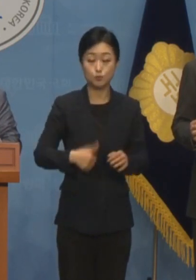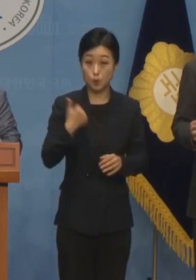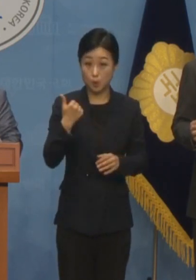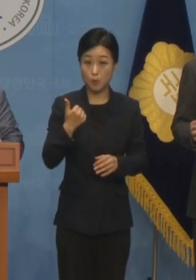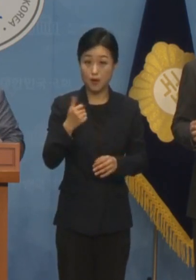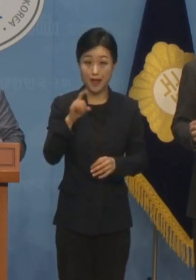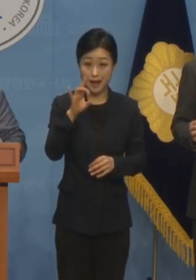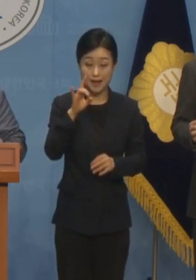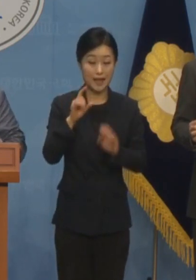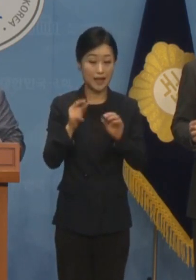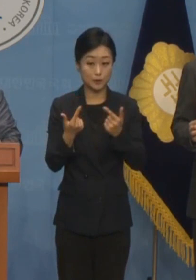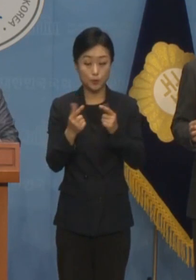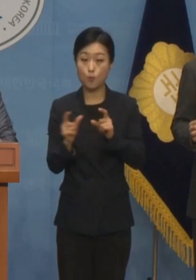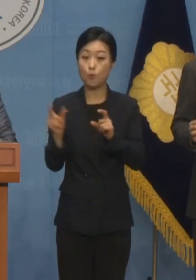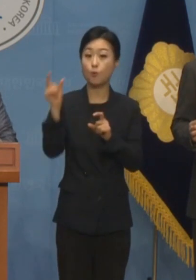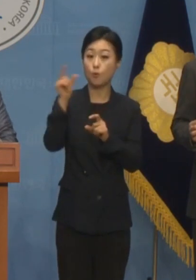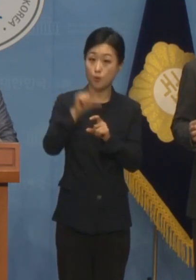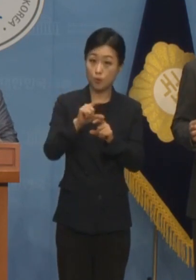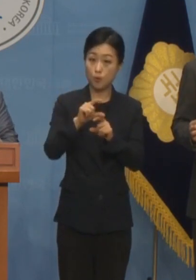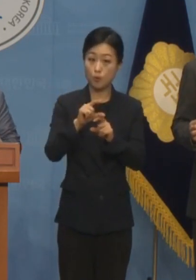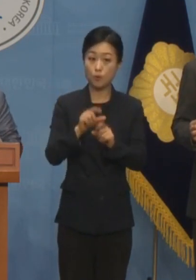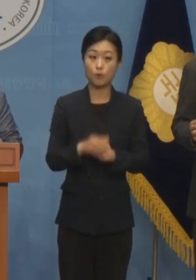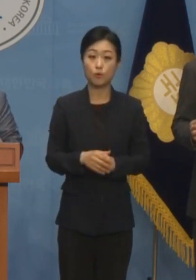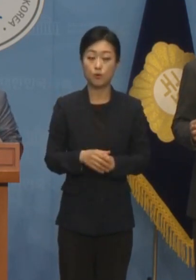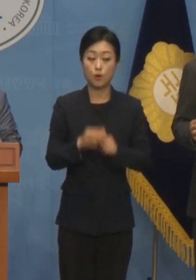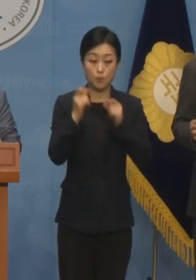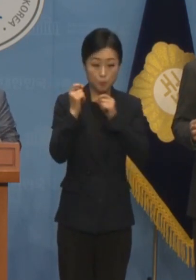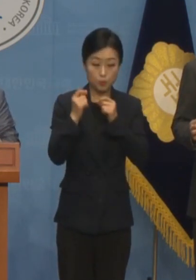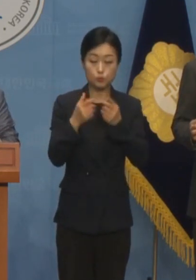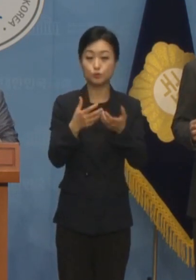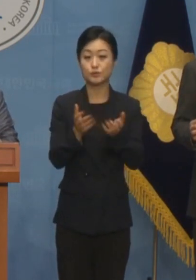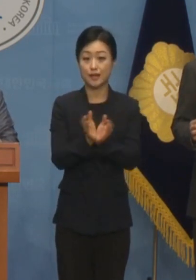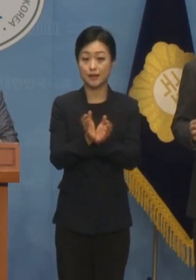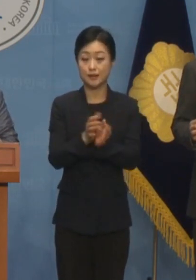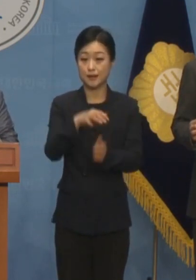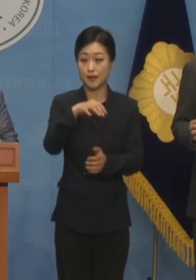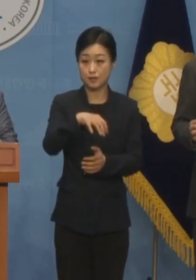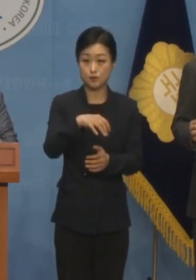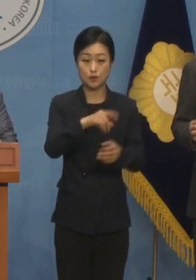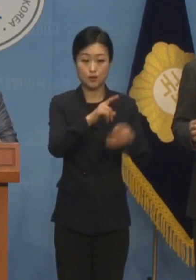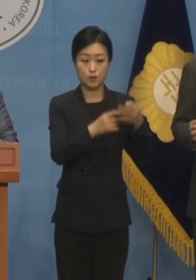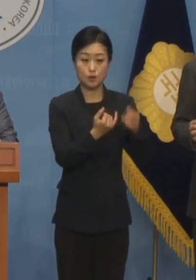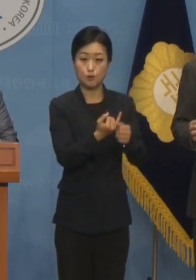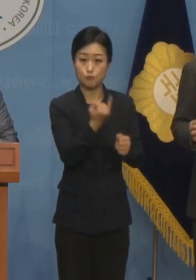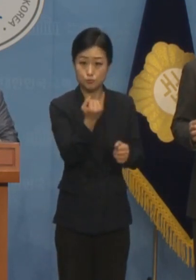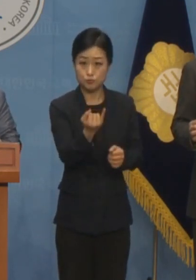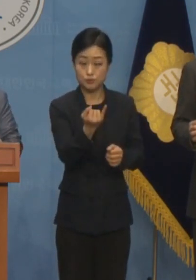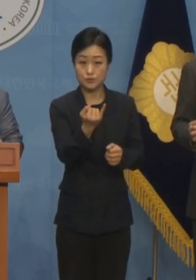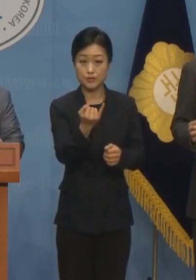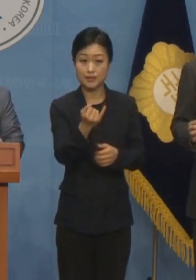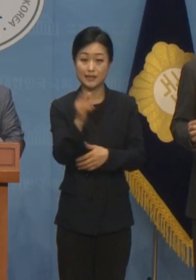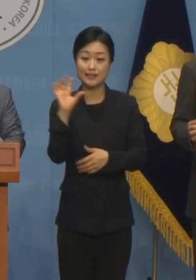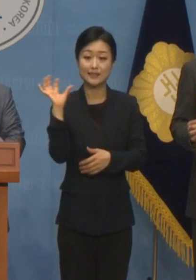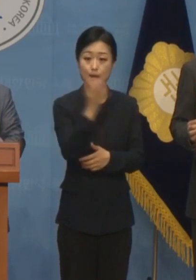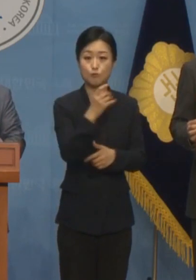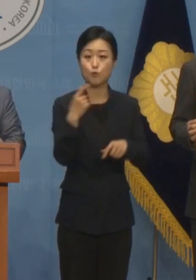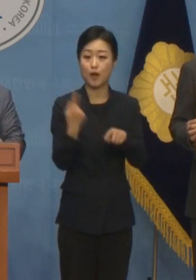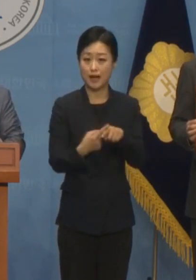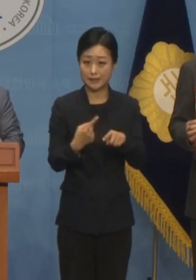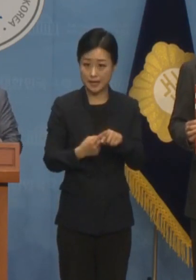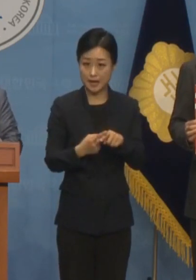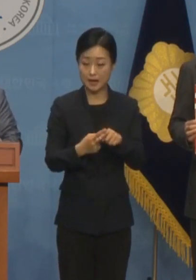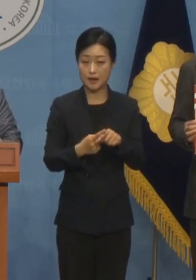아닙니다. 오죽하면 이제 보수 언론에서도 김건희 리스크가 태풍으로 지금 비화되고